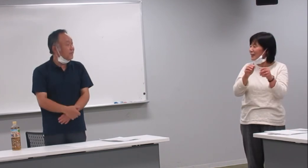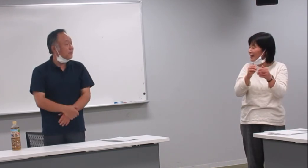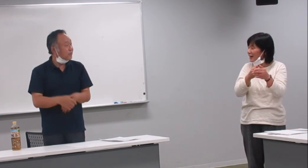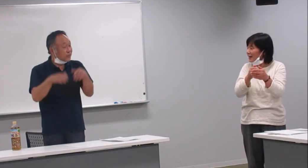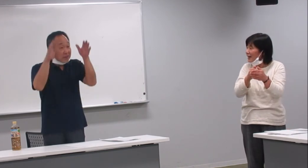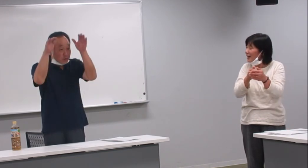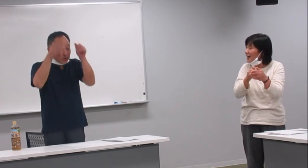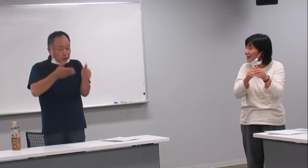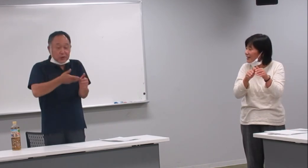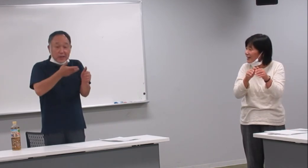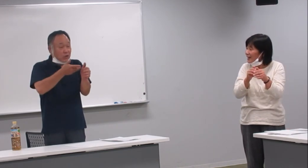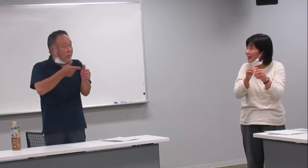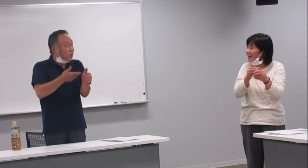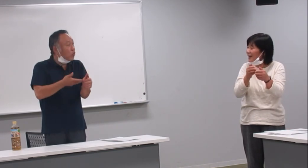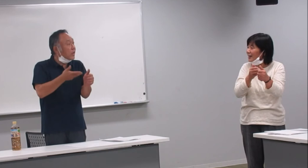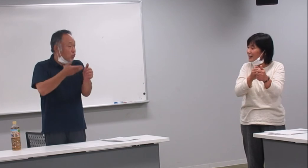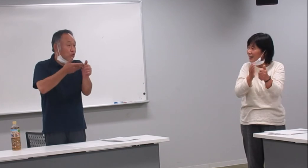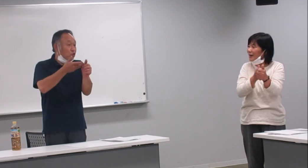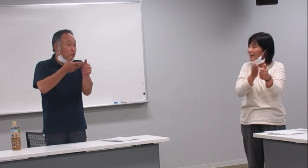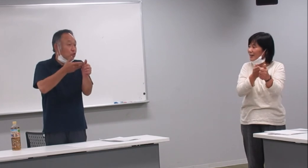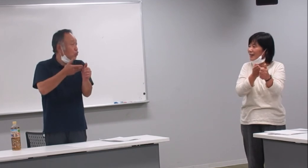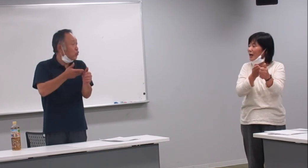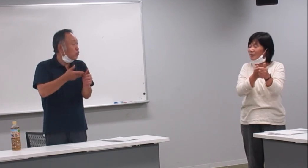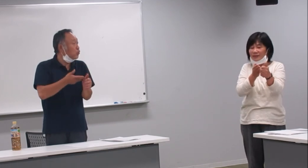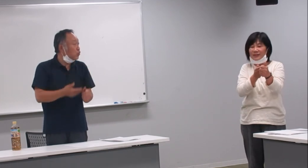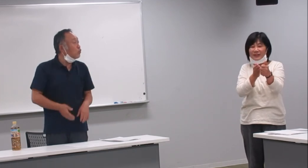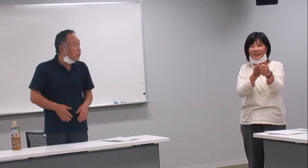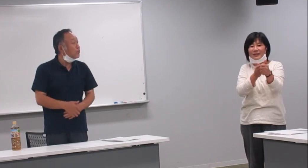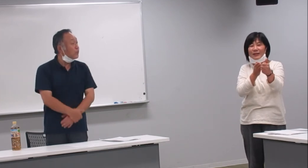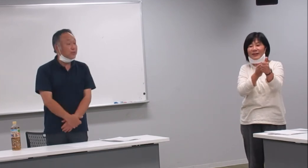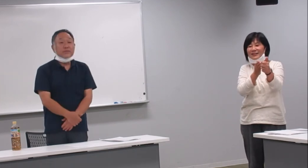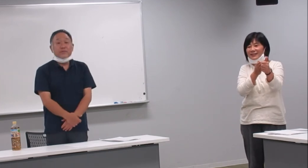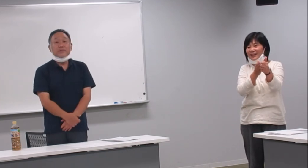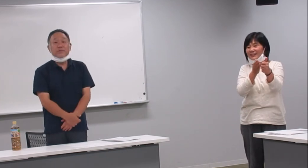犬、犬、犬、飼う、 飼う、お世話する、 あ、